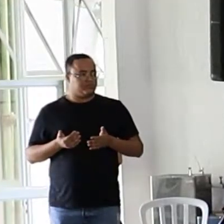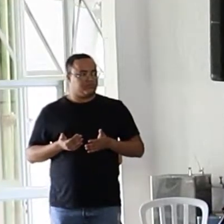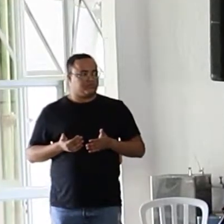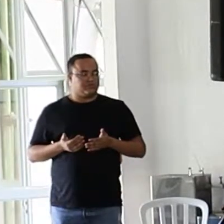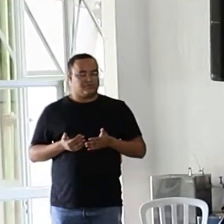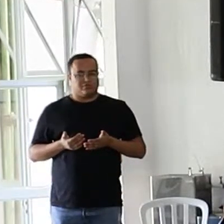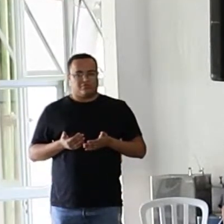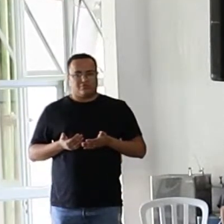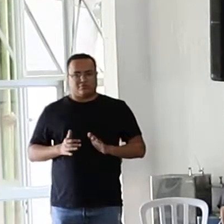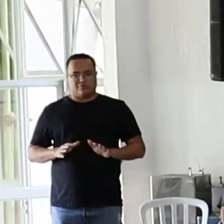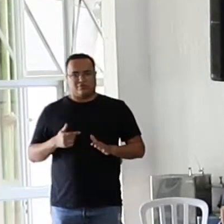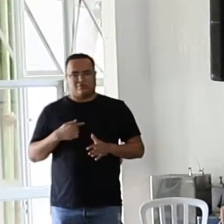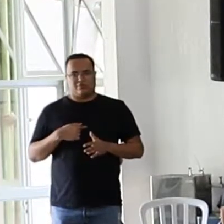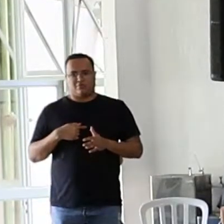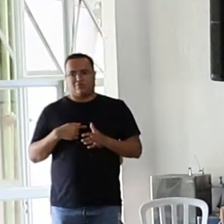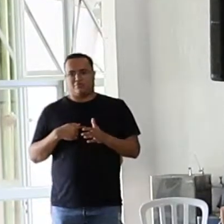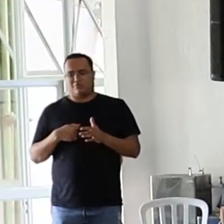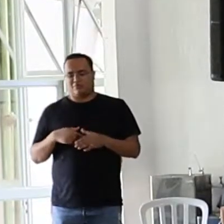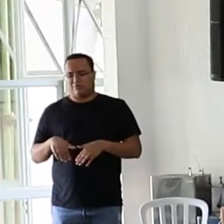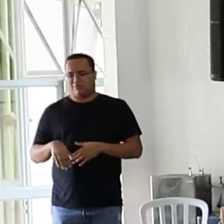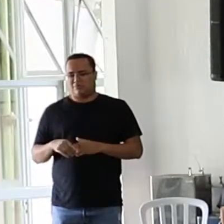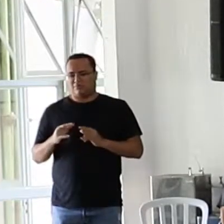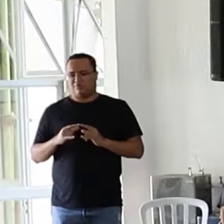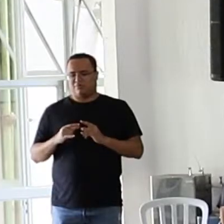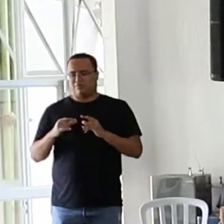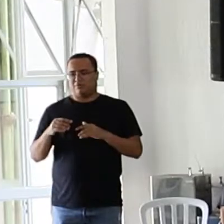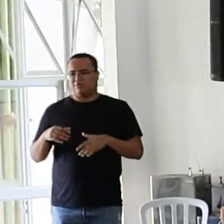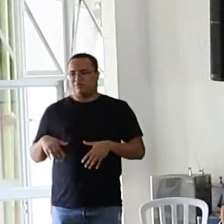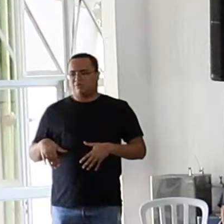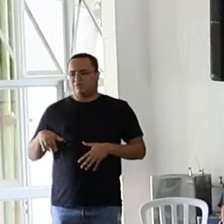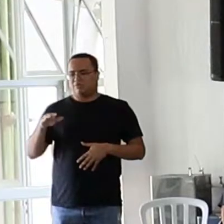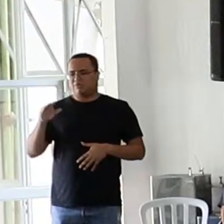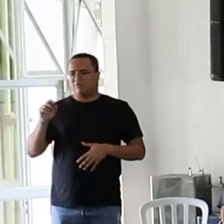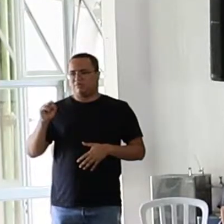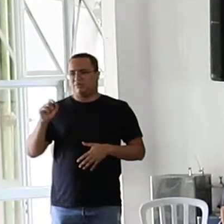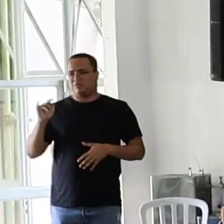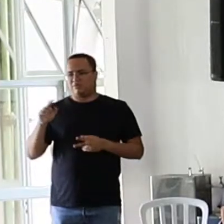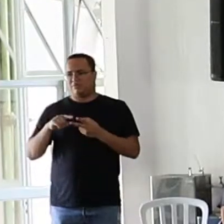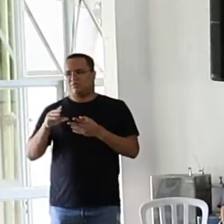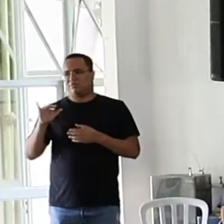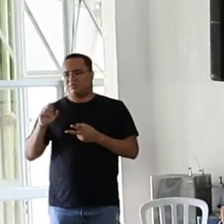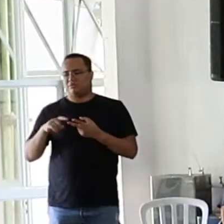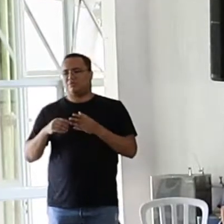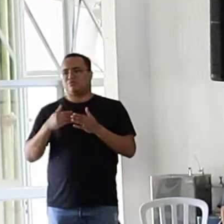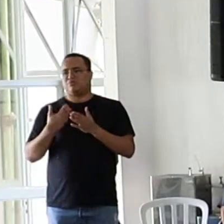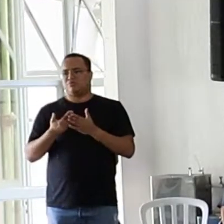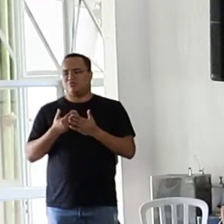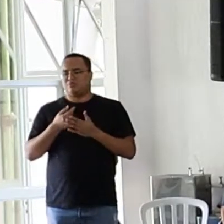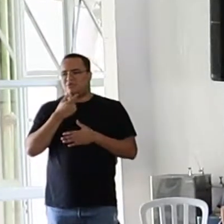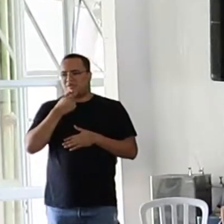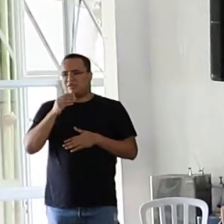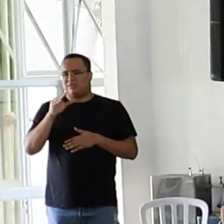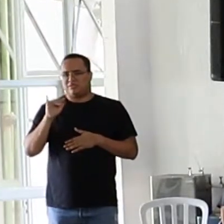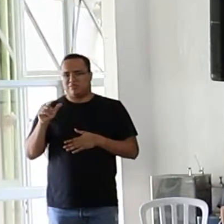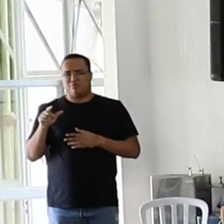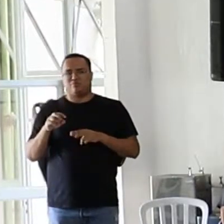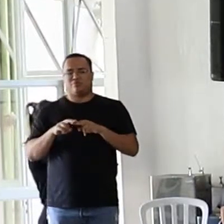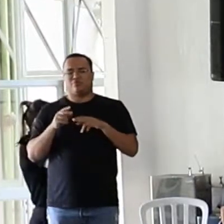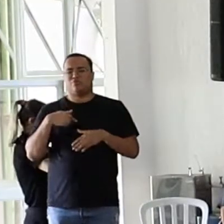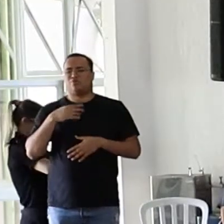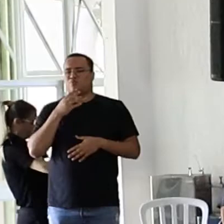aqui no Guará estudei ali e Geno se é nos nos estudei inglês denuncio então